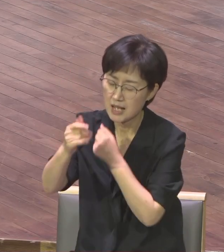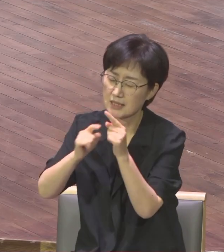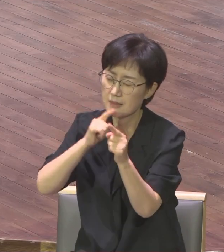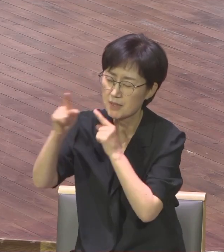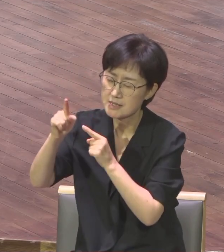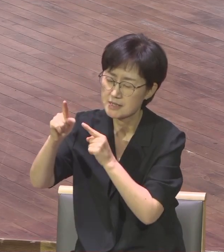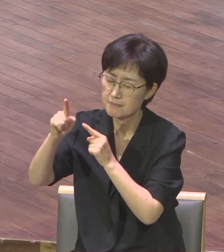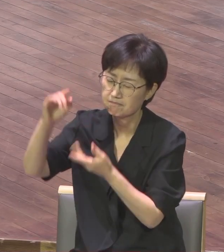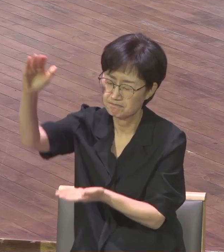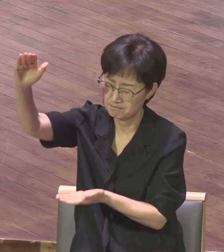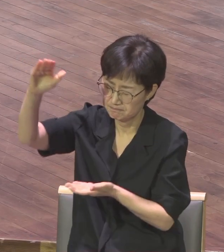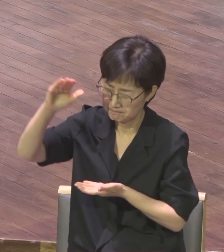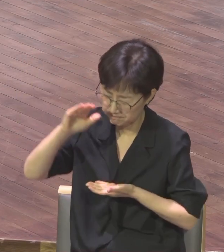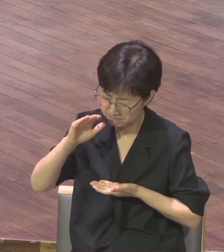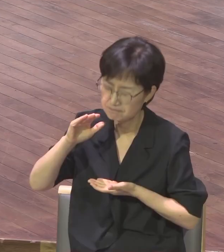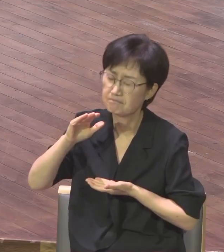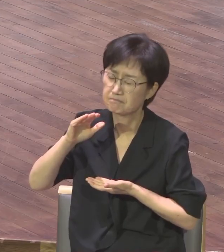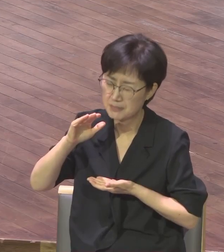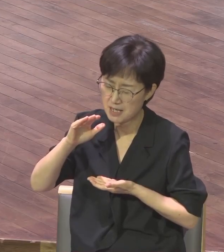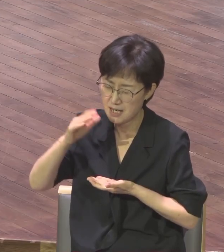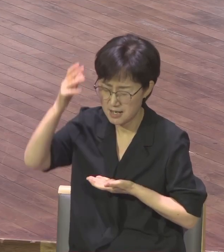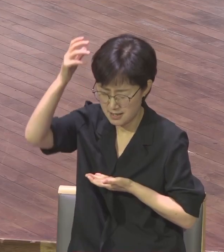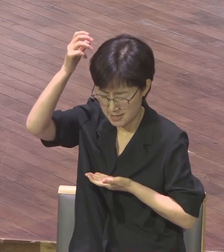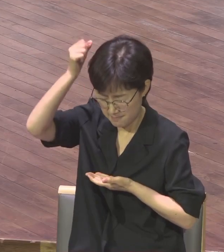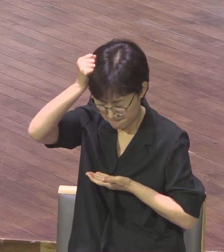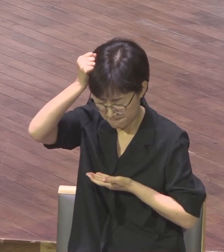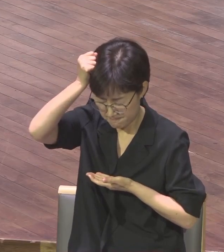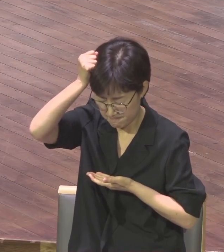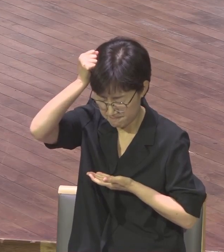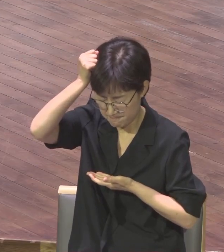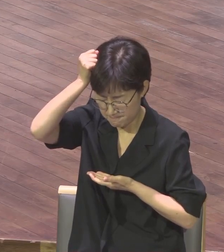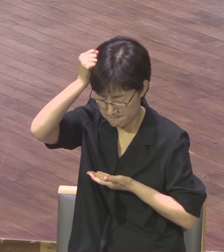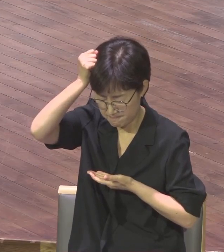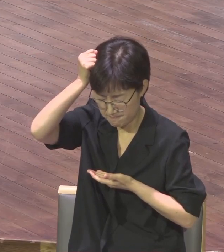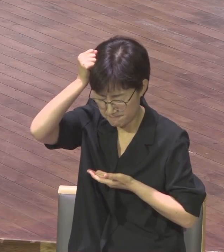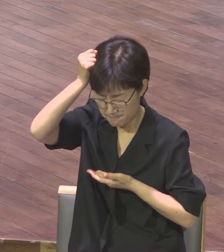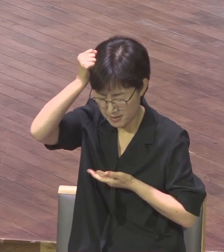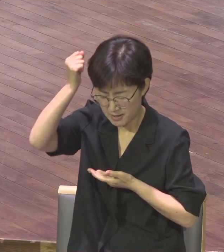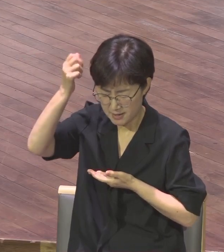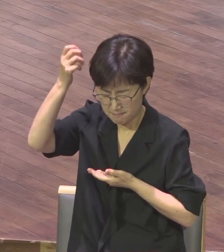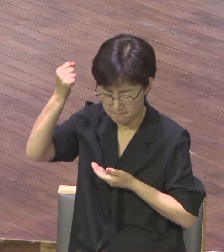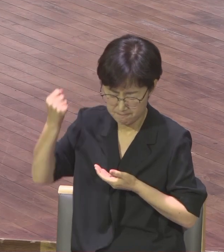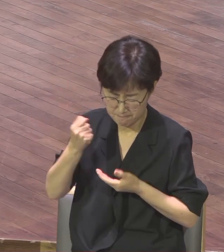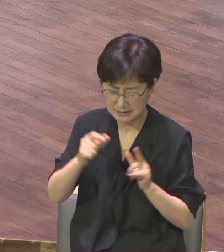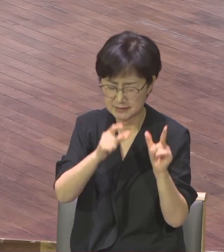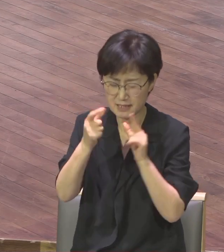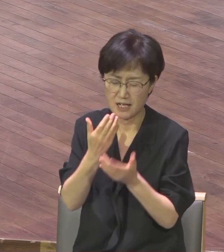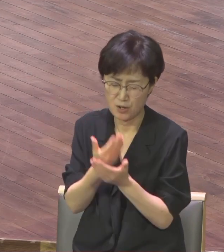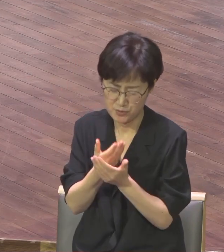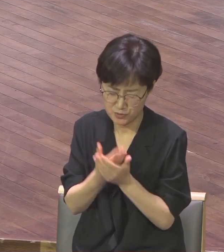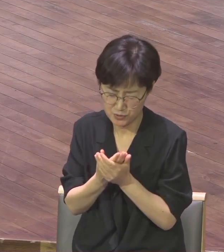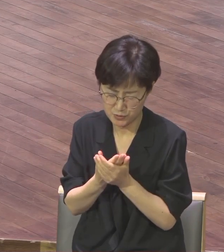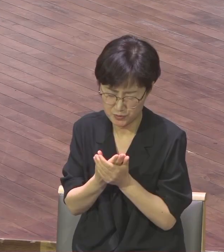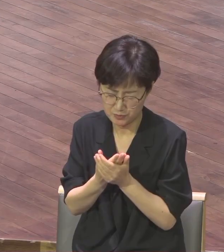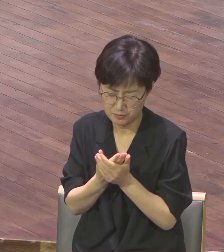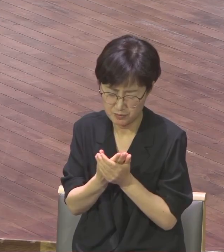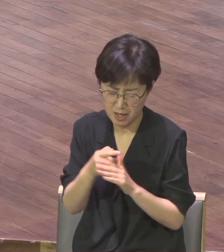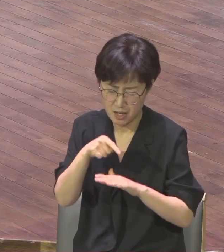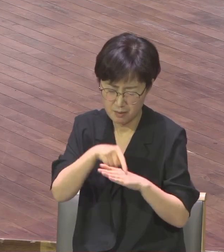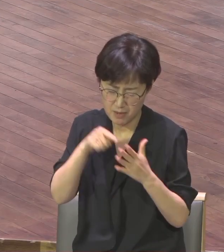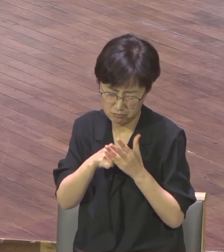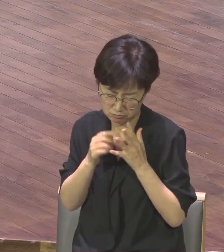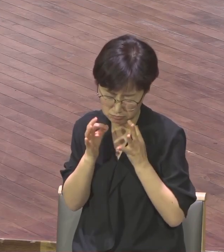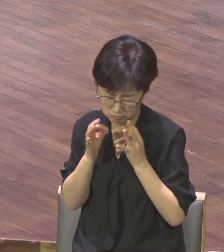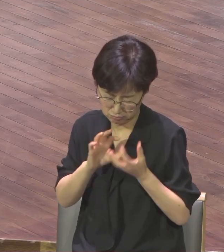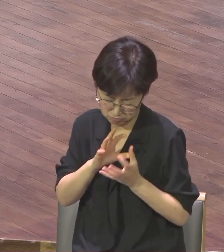말씀을 들었지만은 평생에 잊을 수 없는 말씀이 되게 하여 주옵소서. 전심전력해서